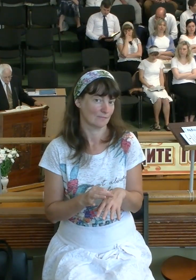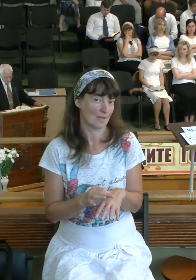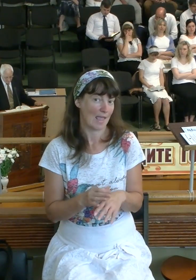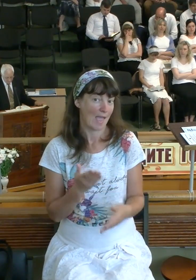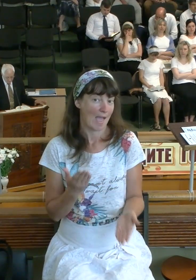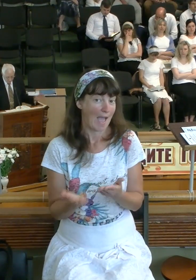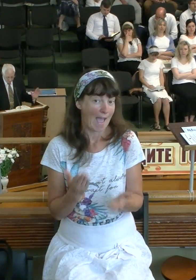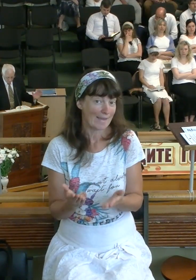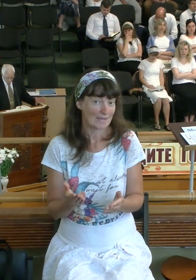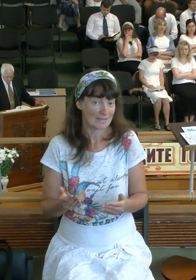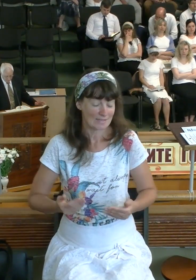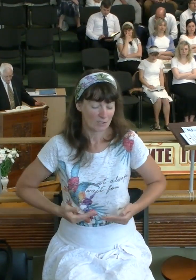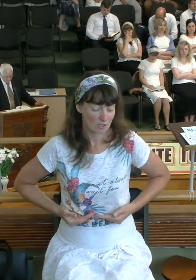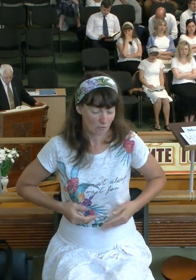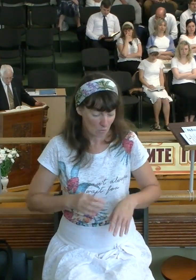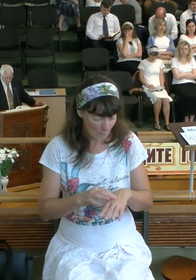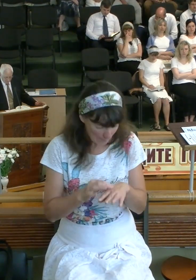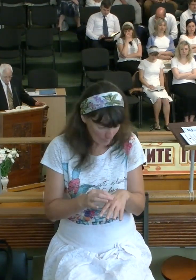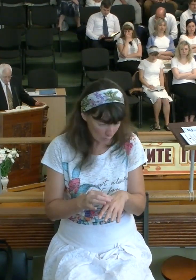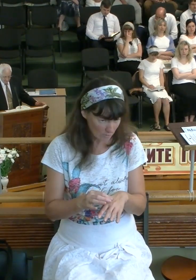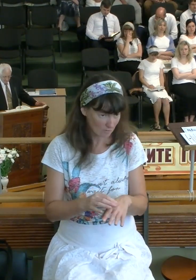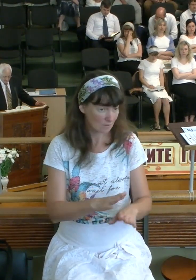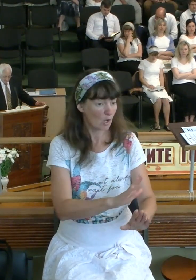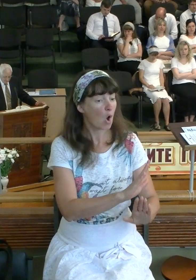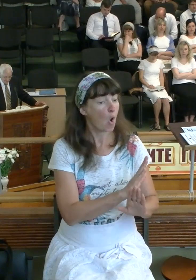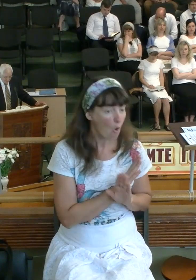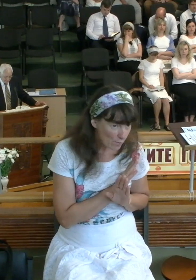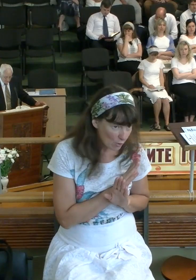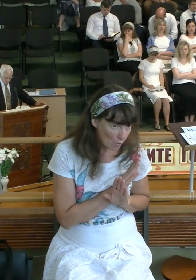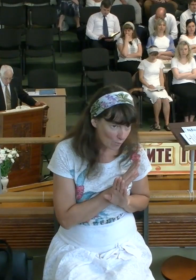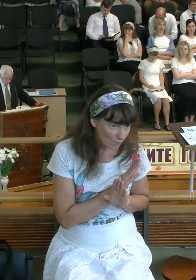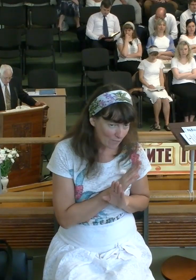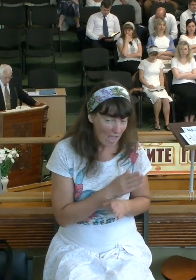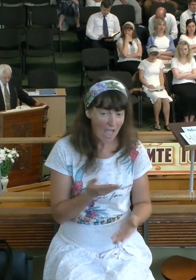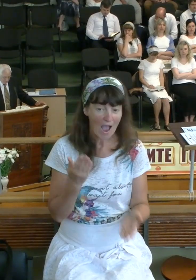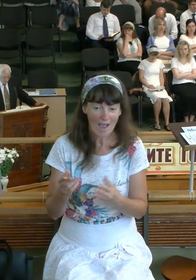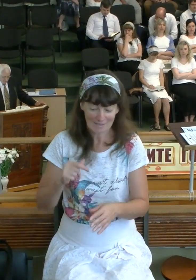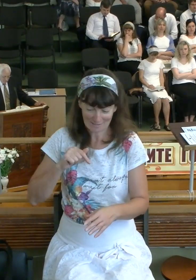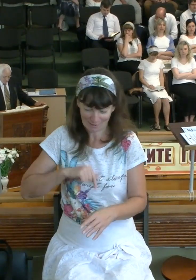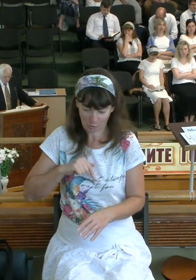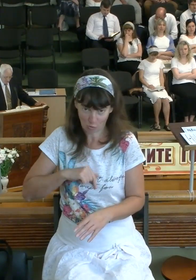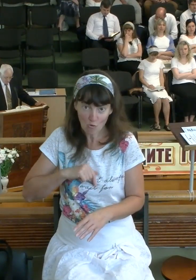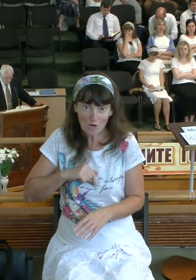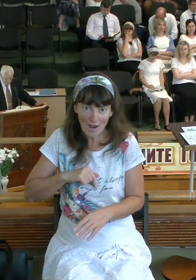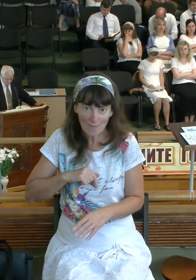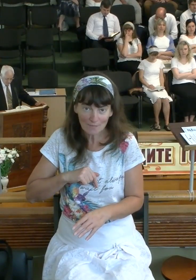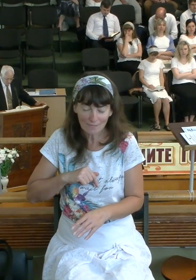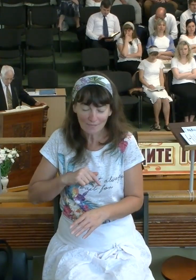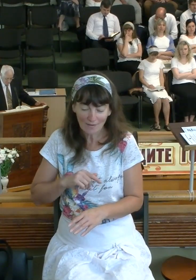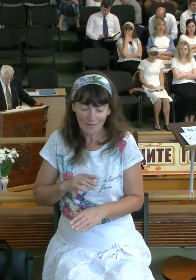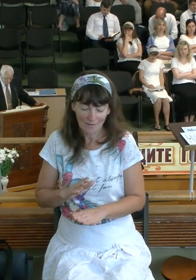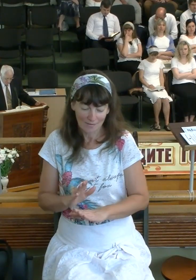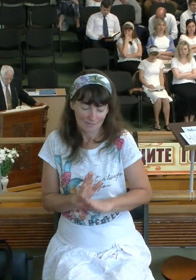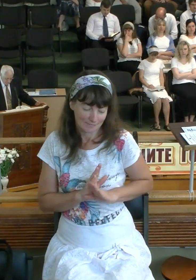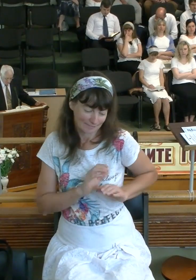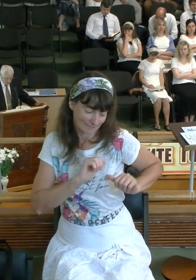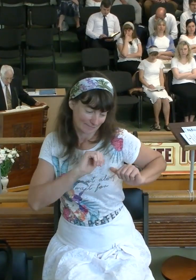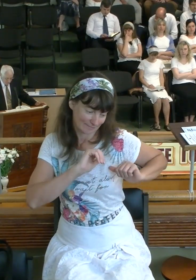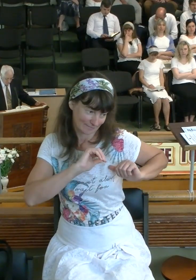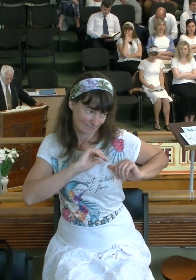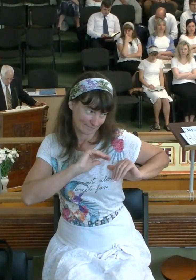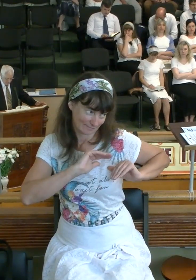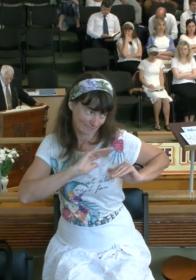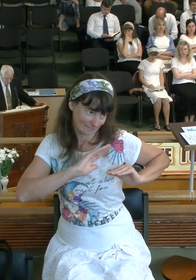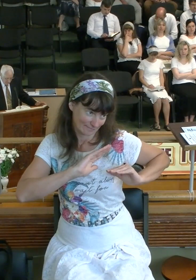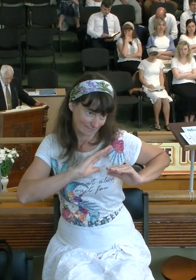Ибо если живете по плоти, то умрете. А если Духом умерщвляете дела плотские, то